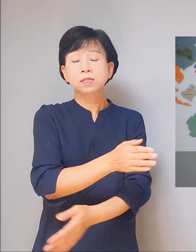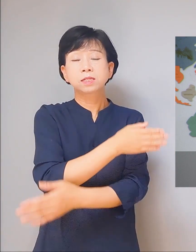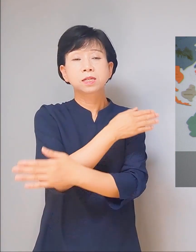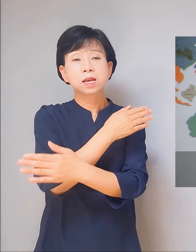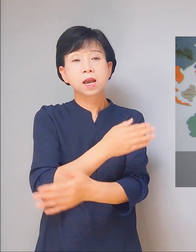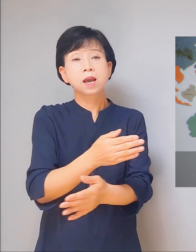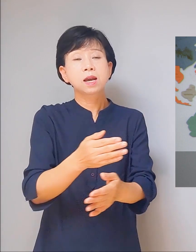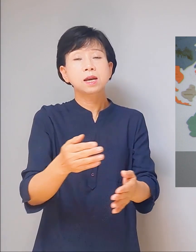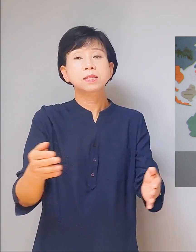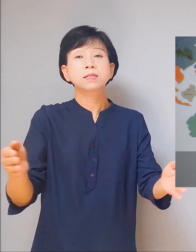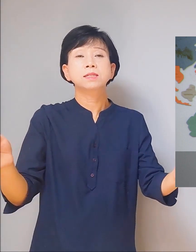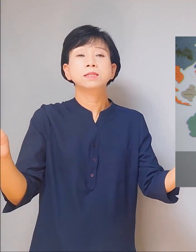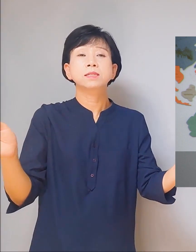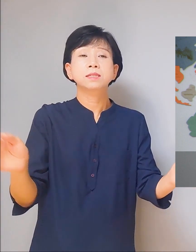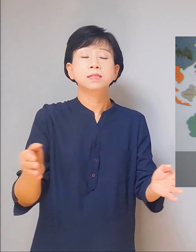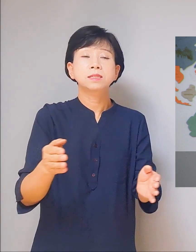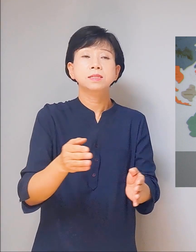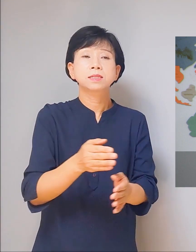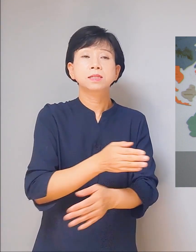헌신하지